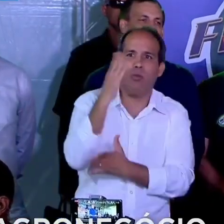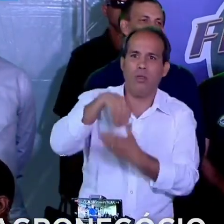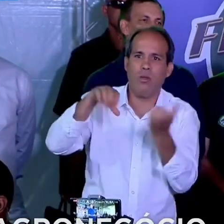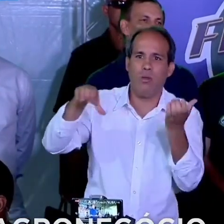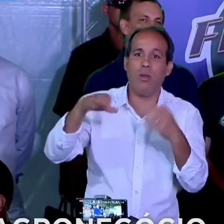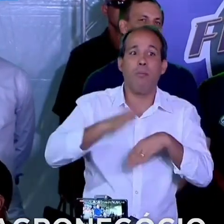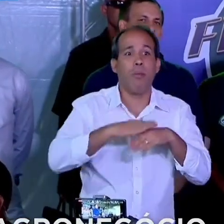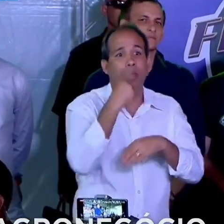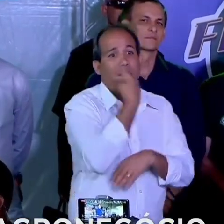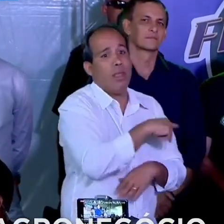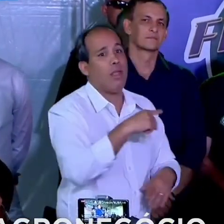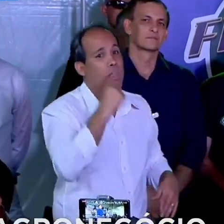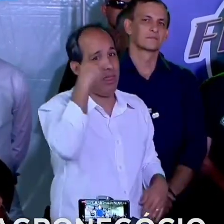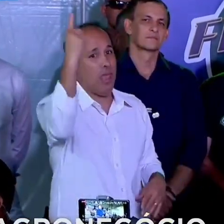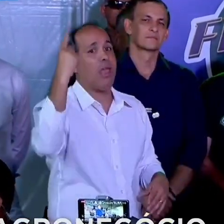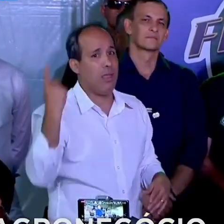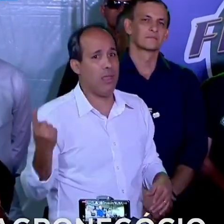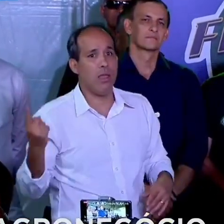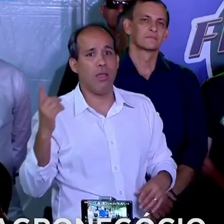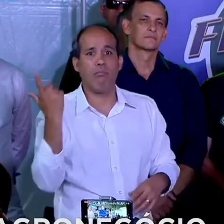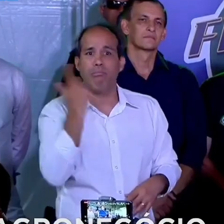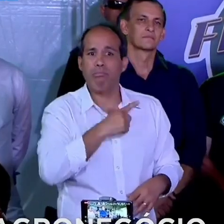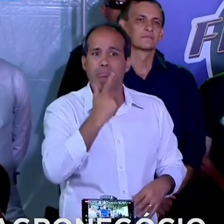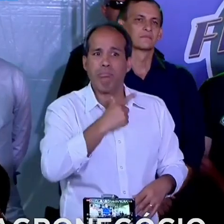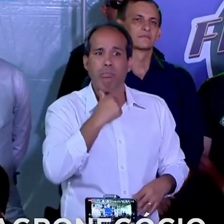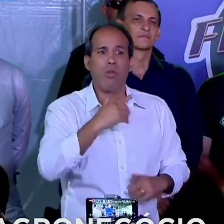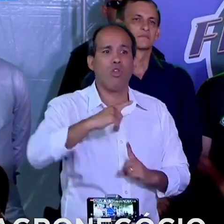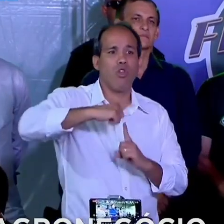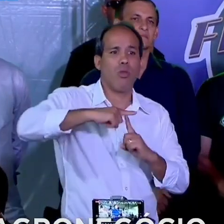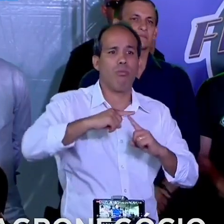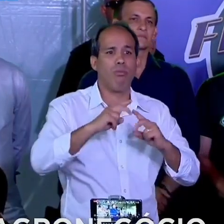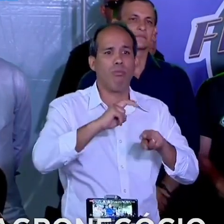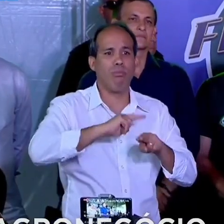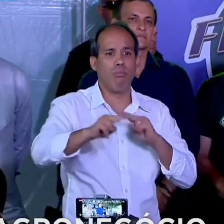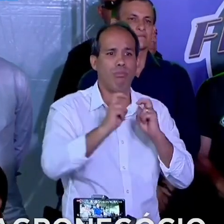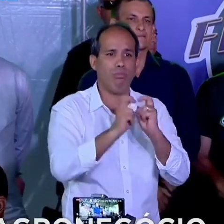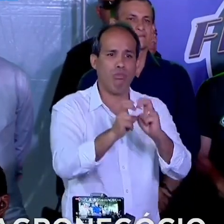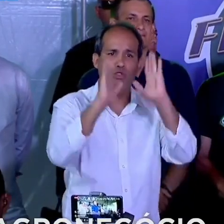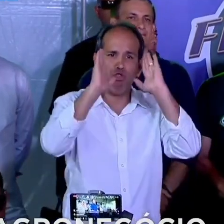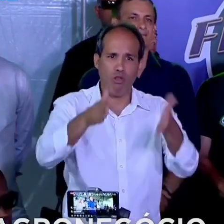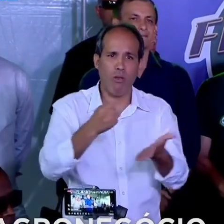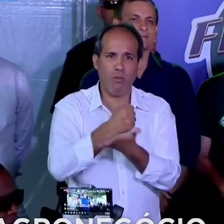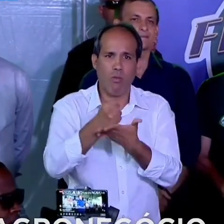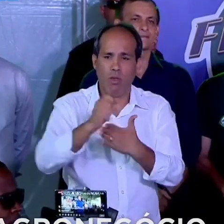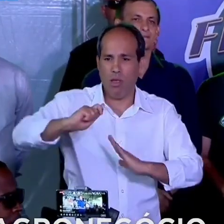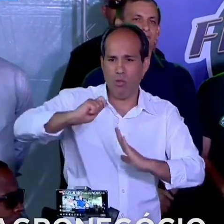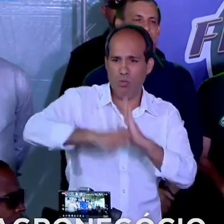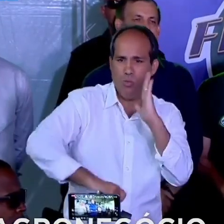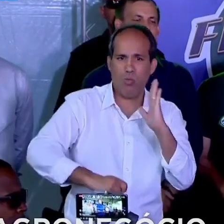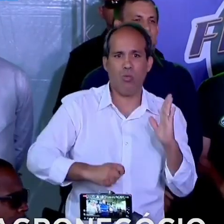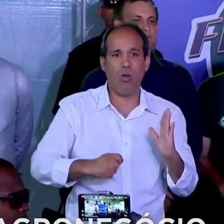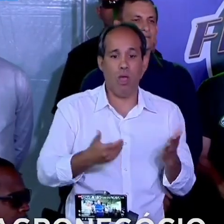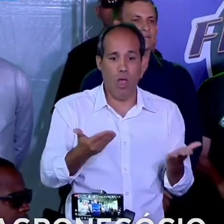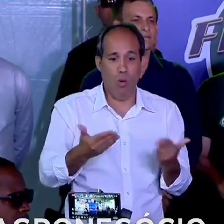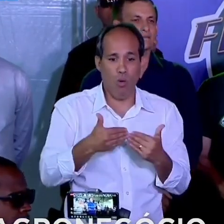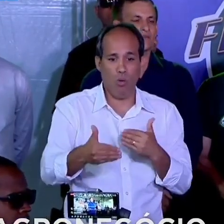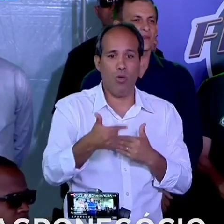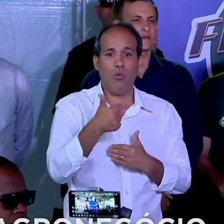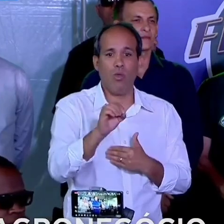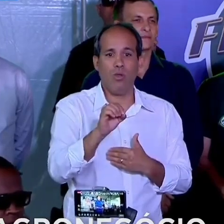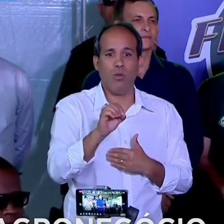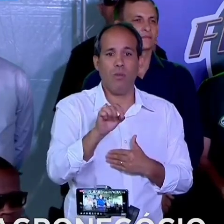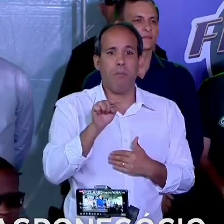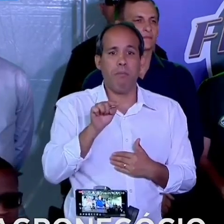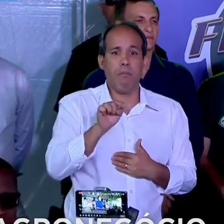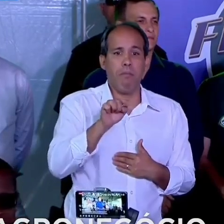iniciativa do Tarcísio de Freitas, o modal ferroviário, em contrato já assinado, se aproxima a 20 mil novos